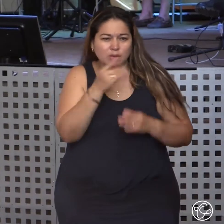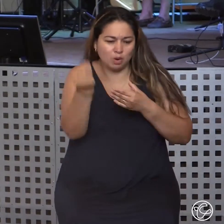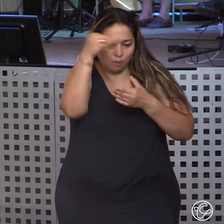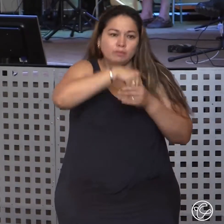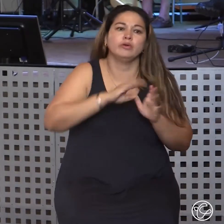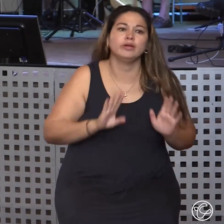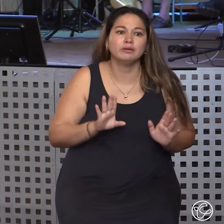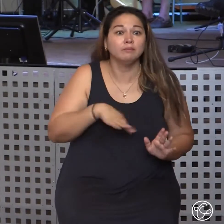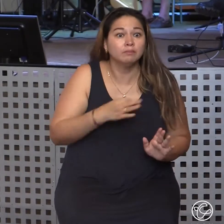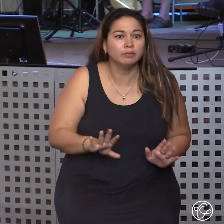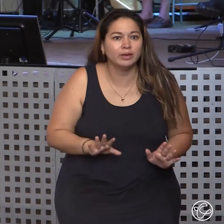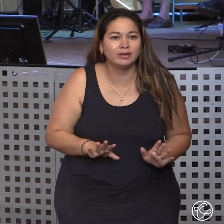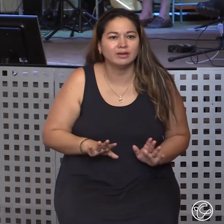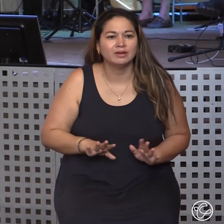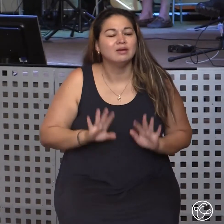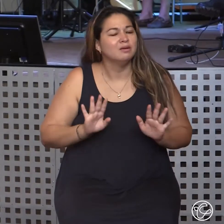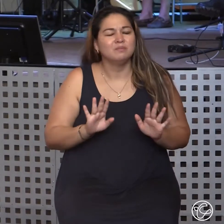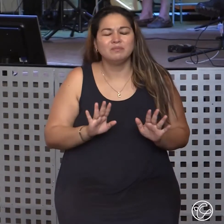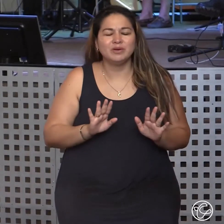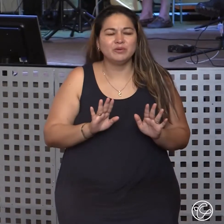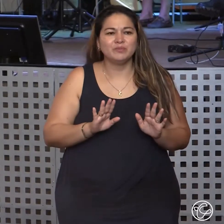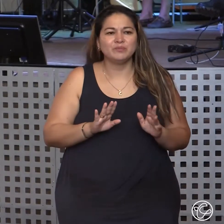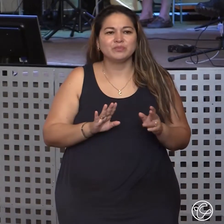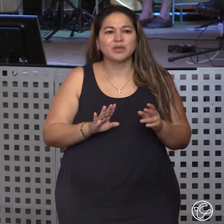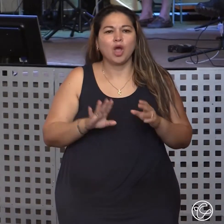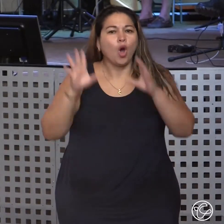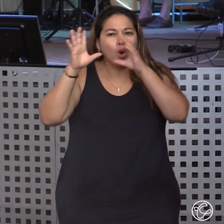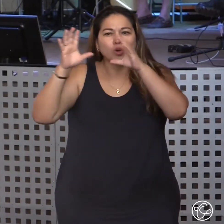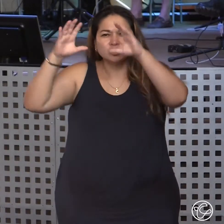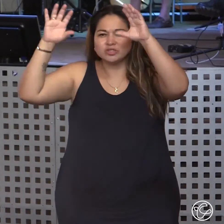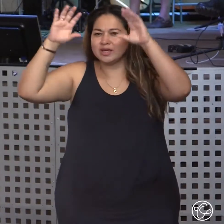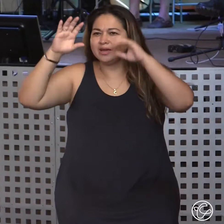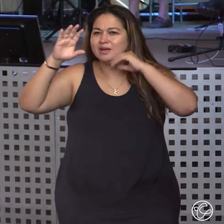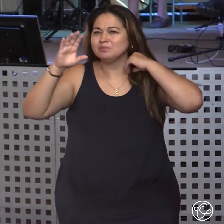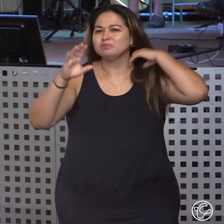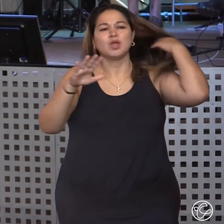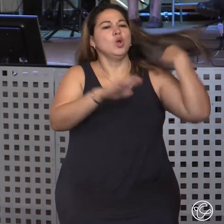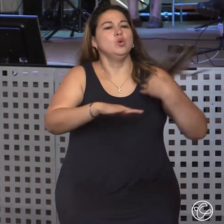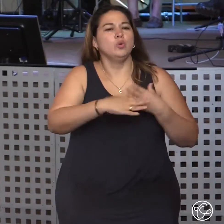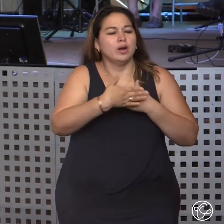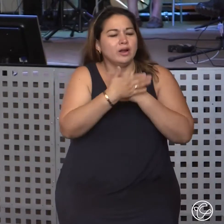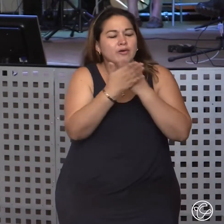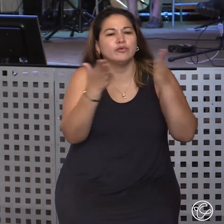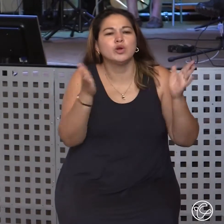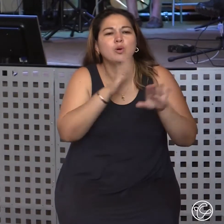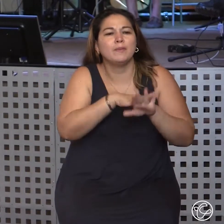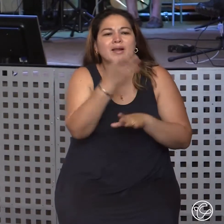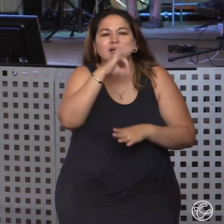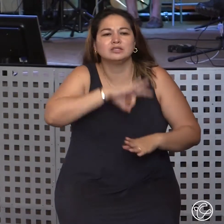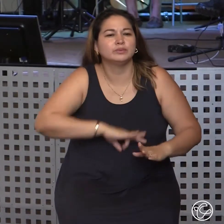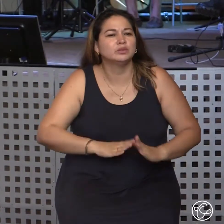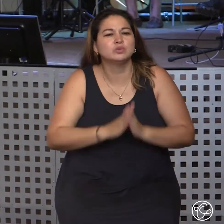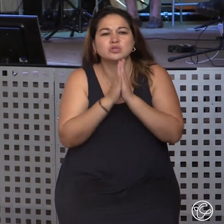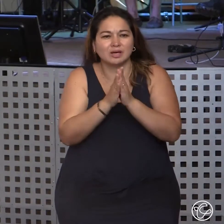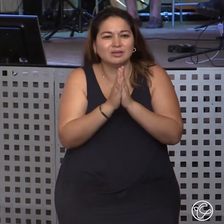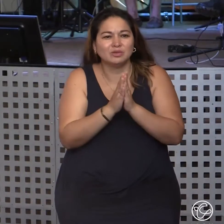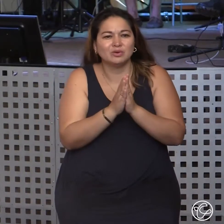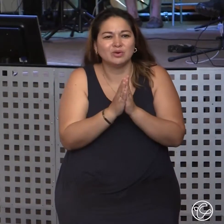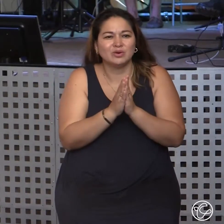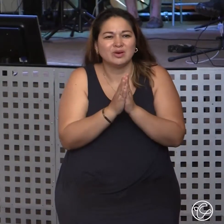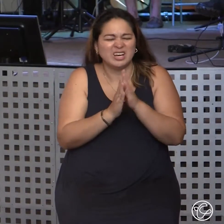estemos haciendo, yo no creo que seamos una iglesia que no sepamos honrar nada, pero lo que sí estoy diciendo, necesitamos abrir espacios